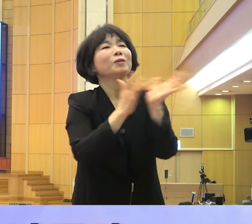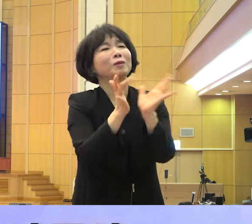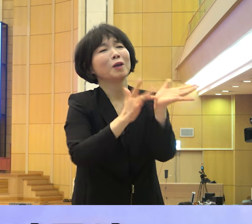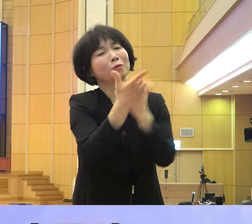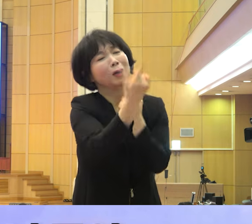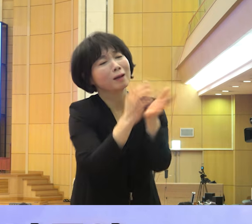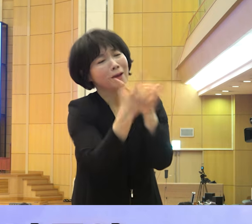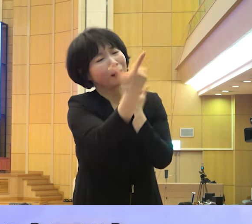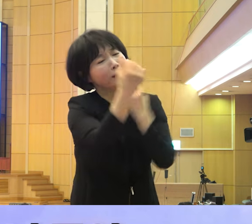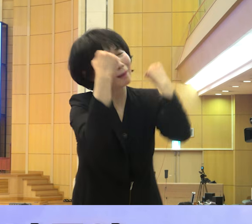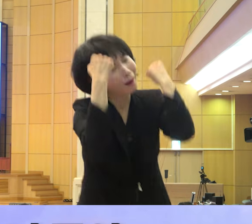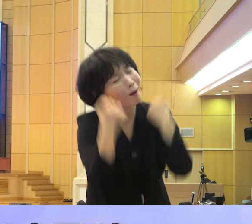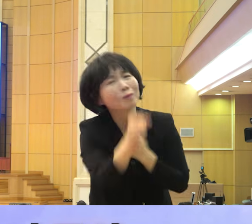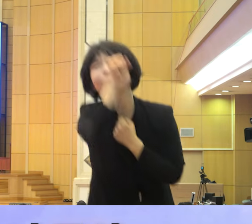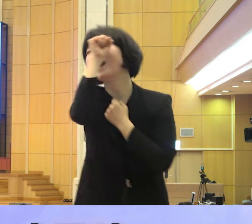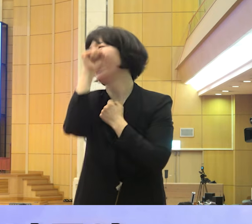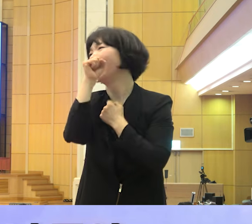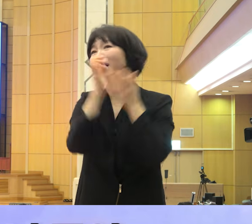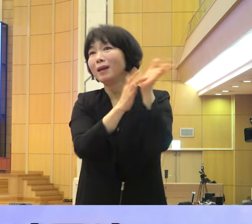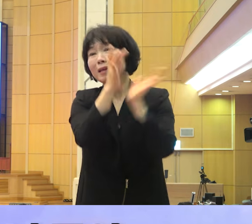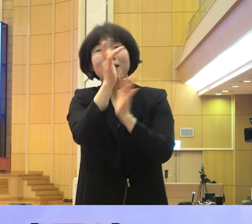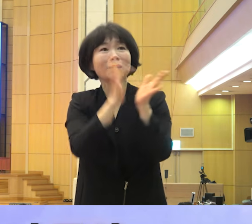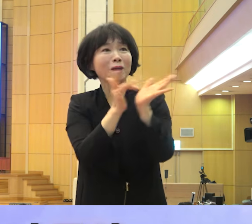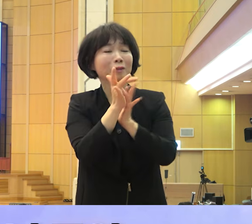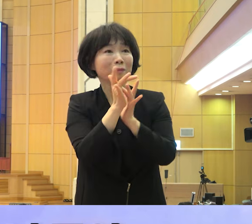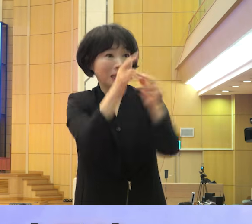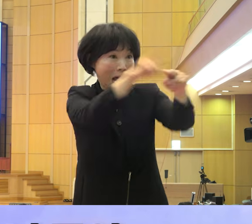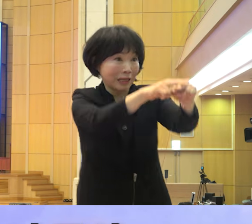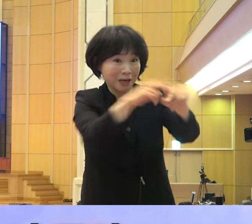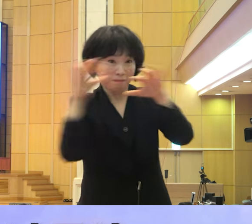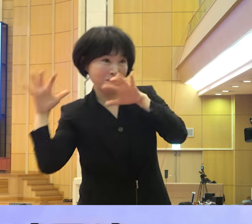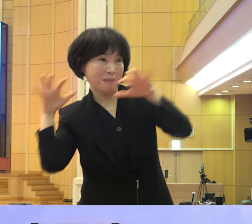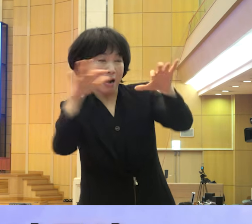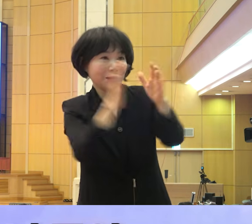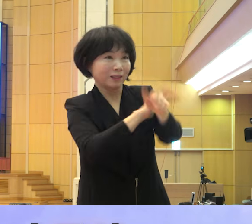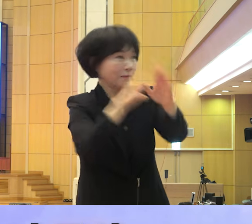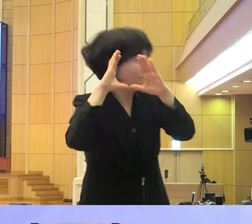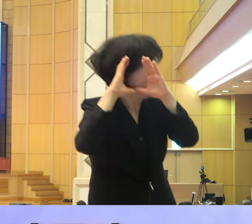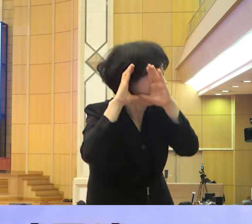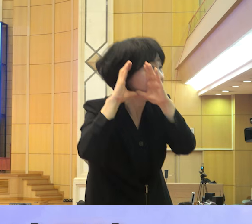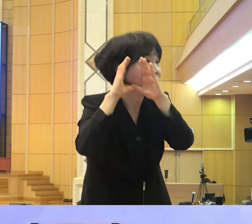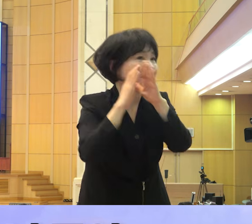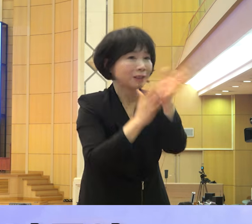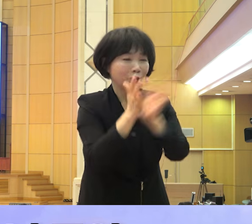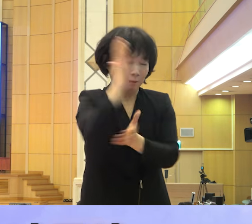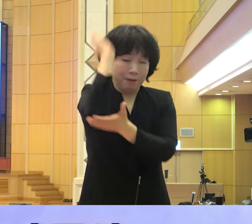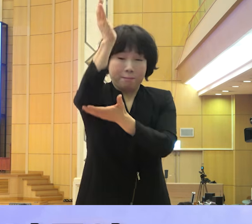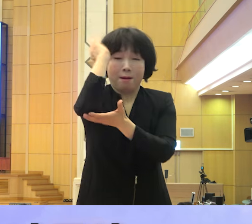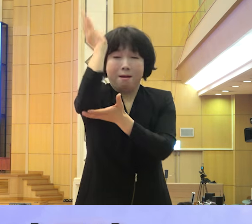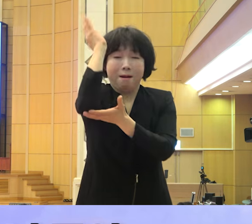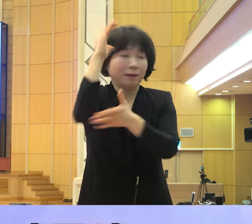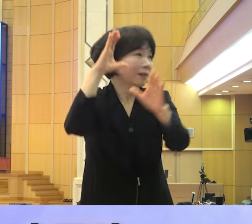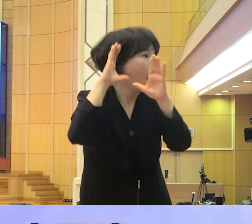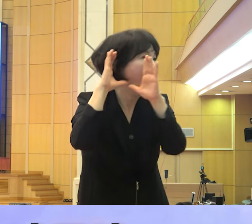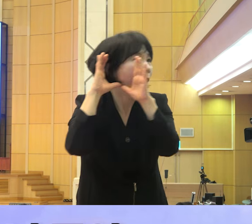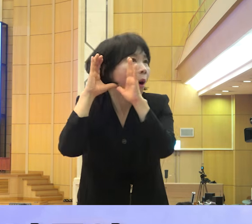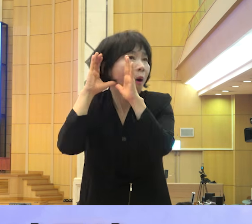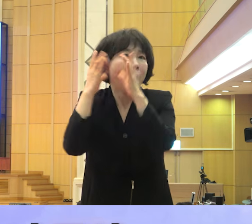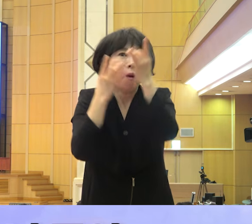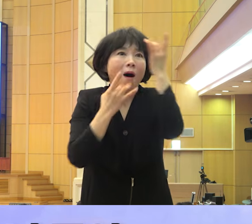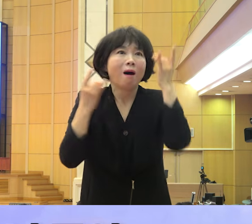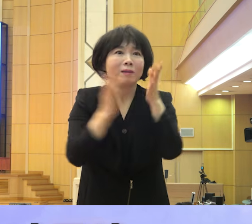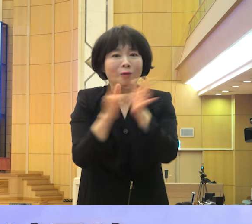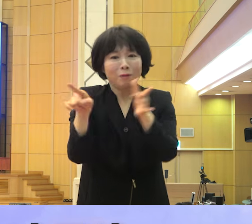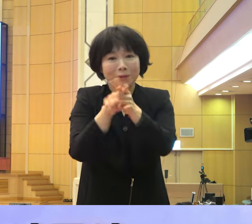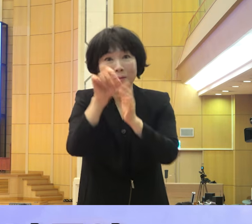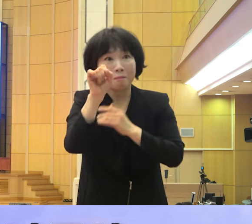있으면서 예수님으로부터 집중적으로 말씀을 듣는 거예요. 예수의 말씀으로 말미암아 믿는 자가